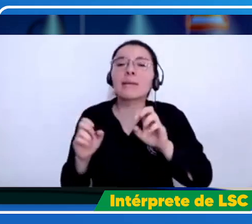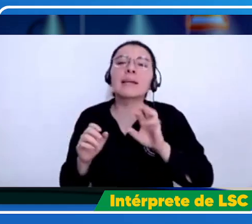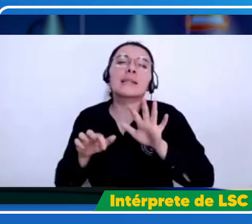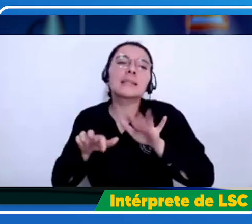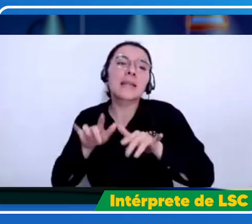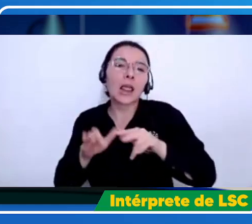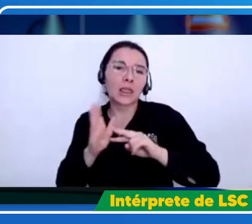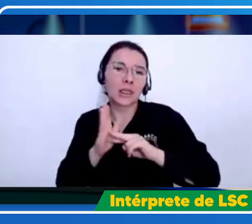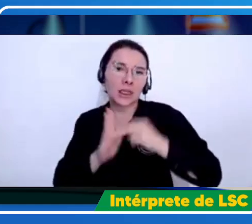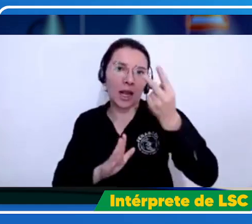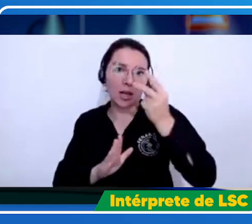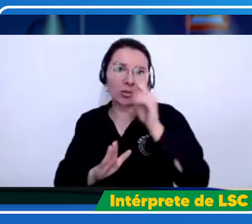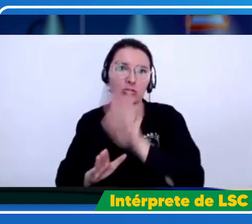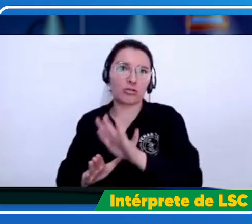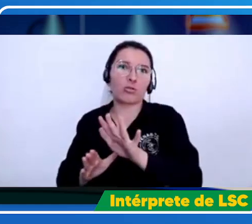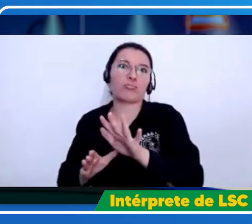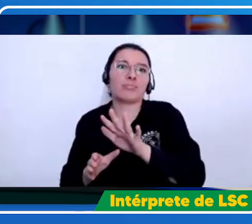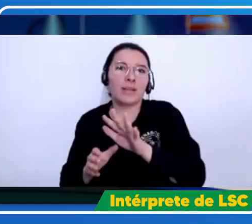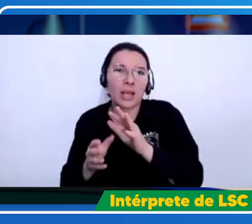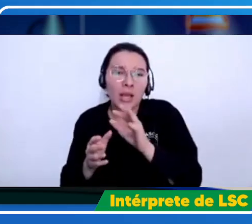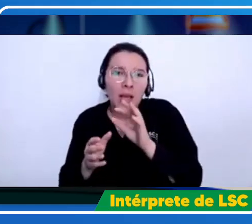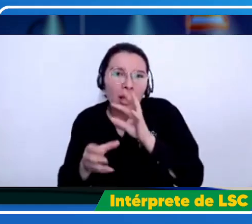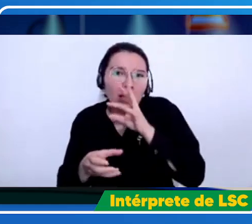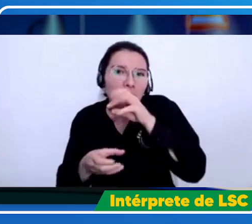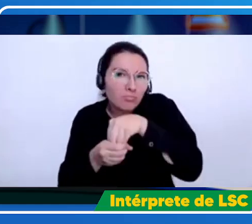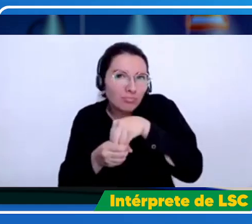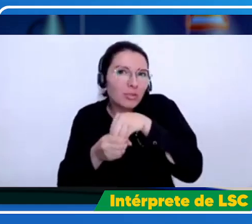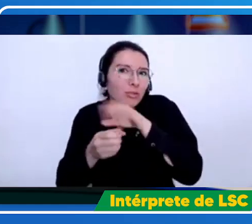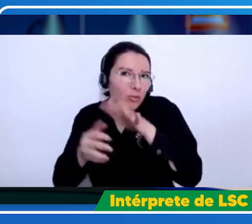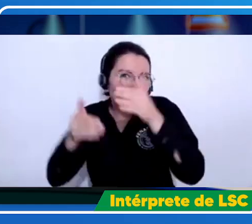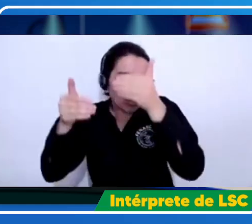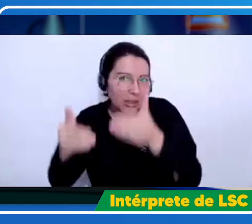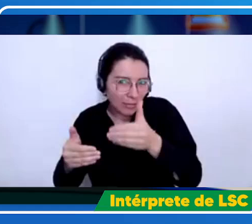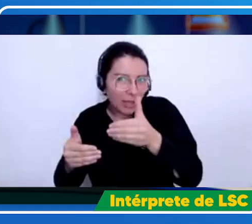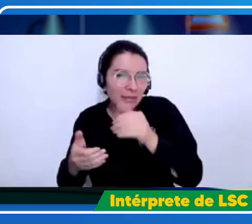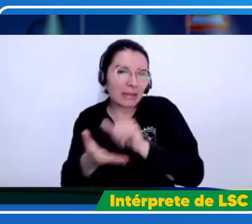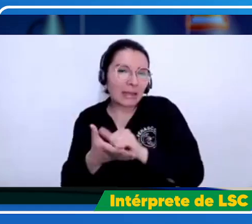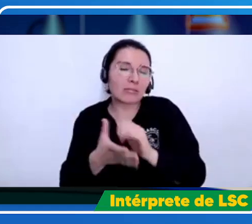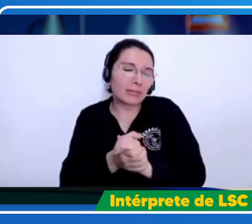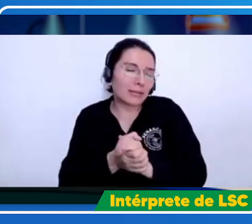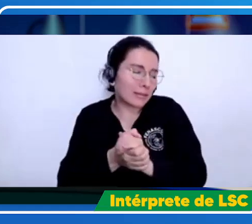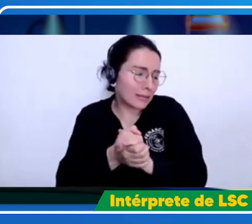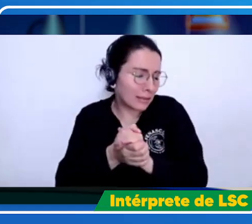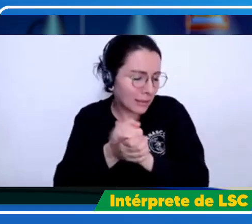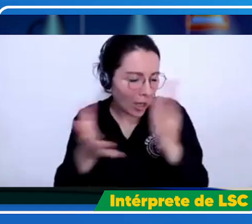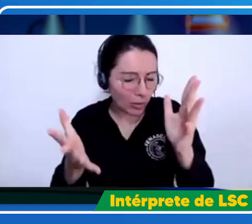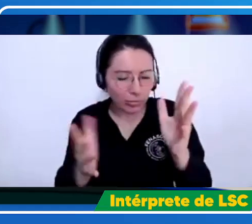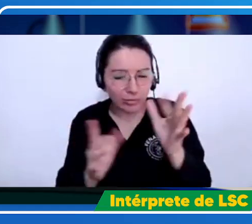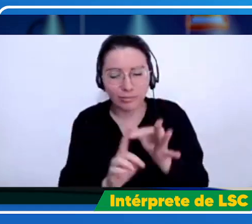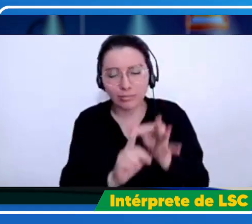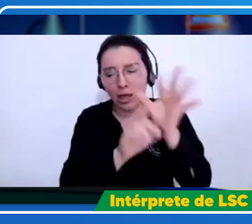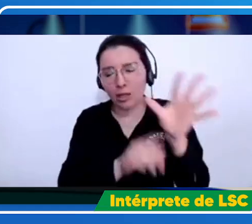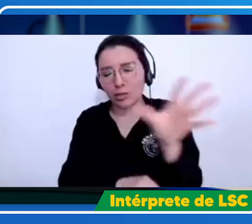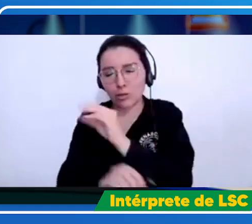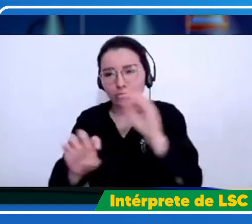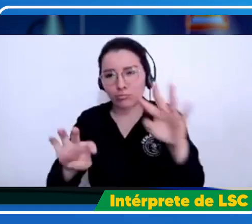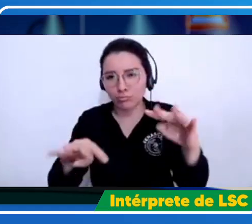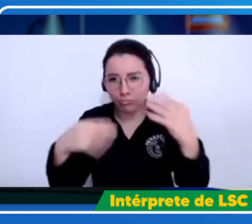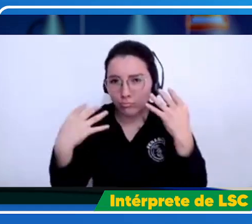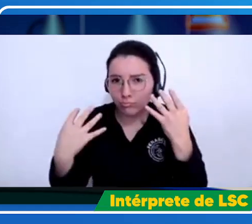Discapacidad. Quiero expresarle un saludo muy especial a las personas que hoy nos acompañan, que nos escuchan,